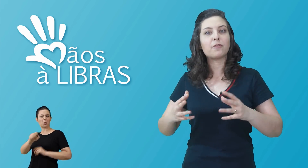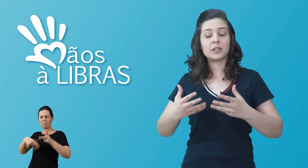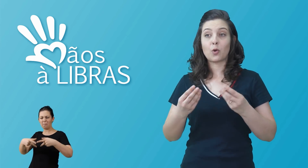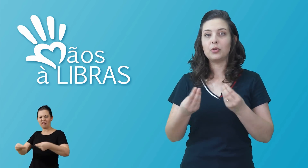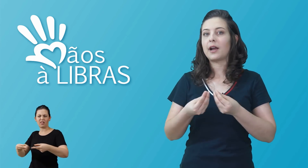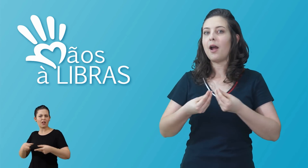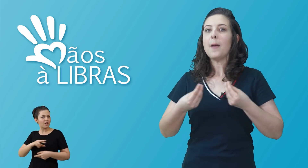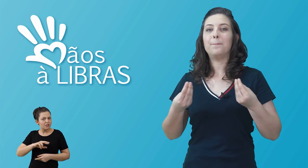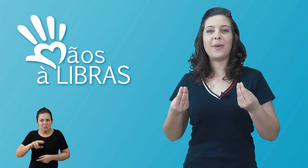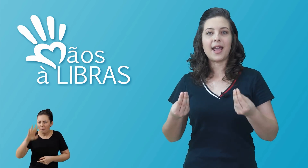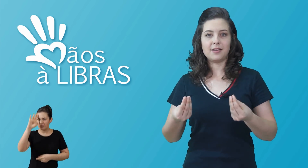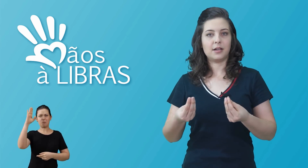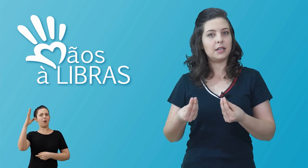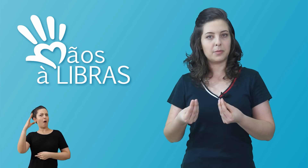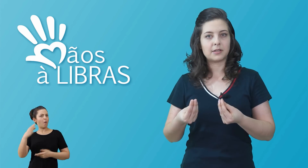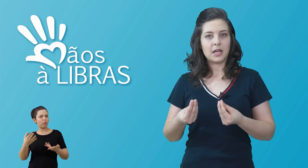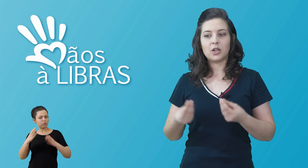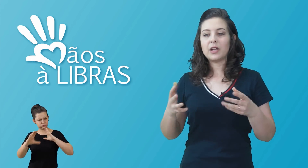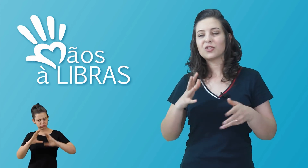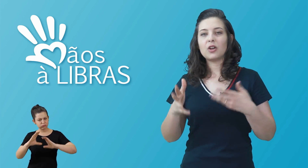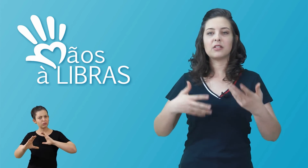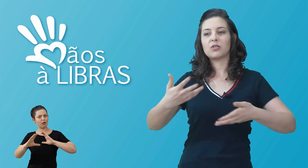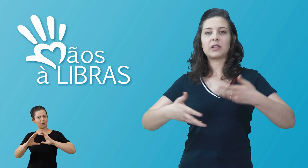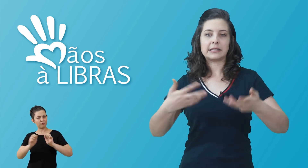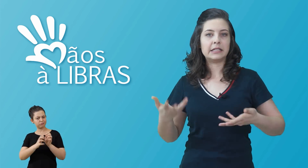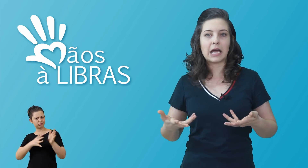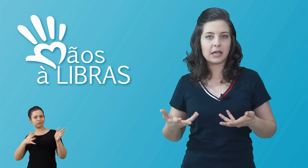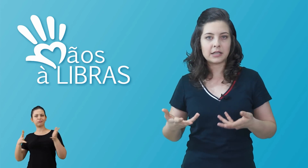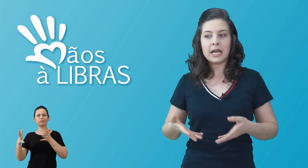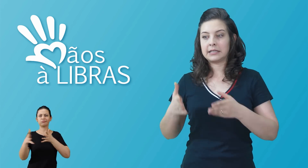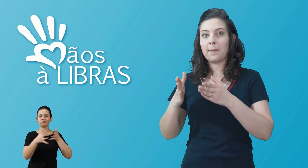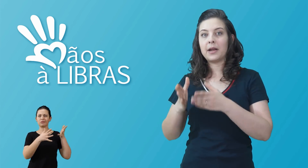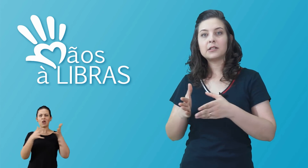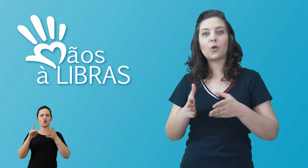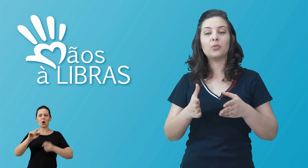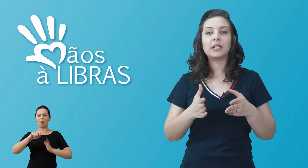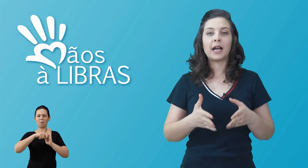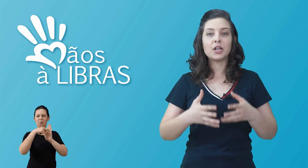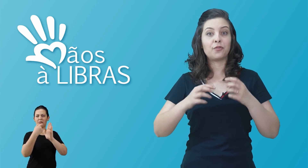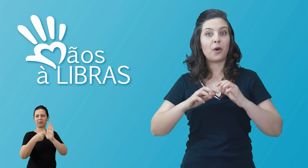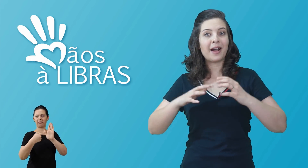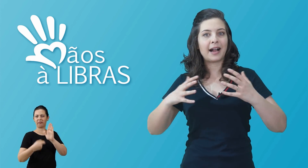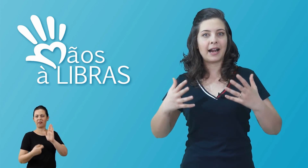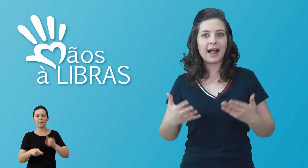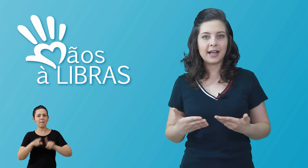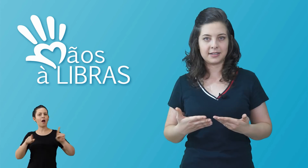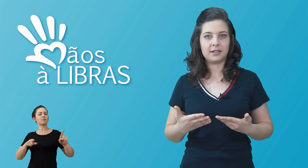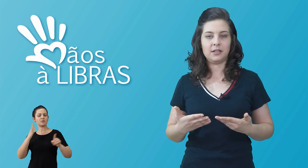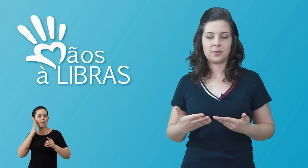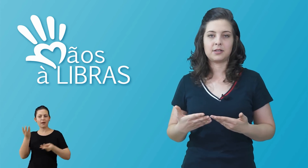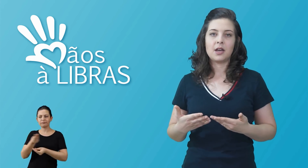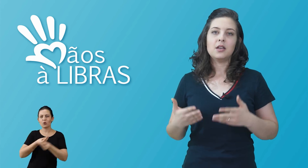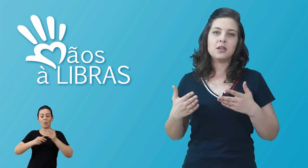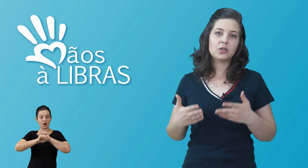essencial para você se comunicar bem na Libras. Não é só soltar sinais, é saber se comunicar de forma clara